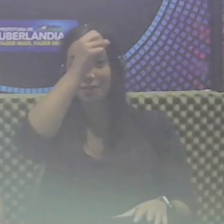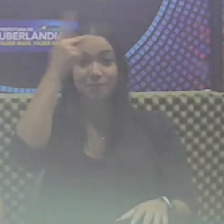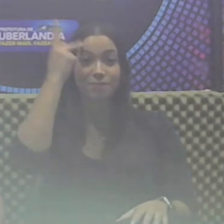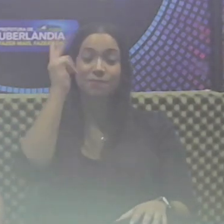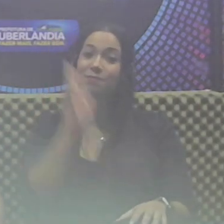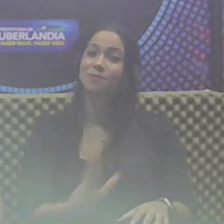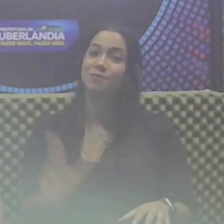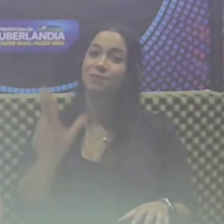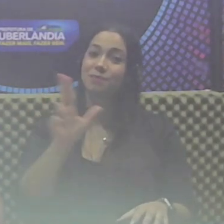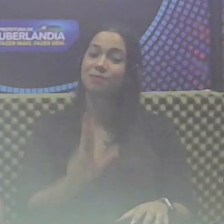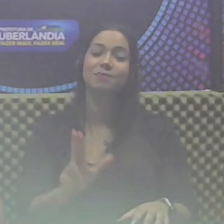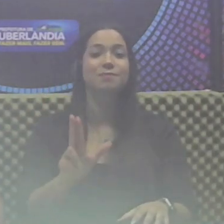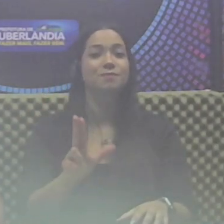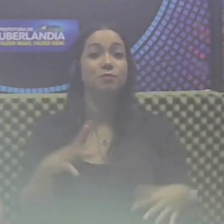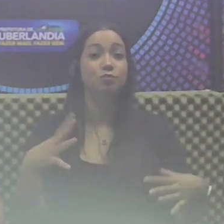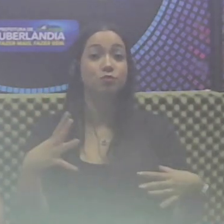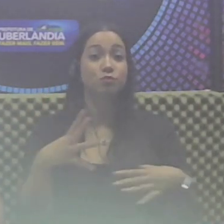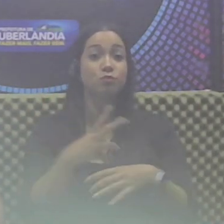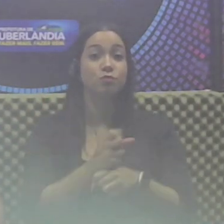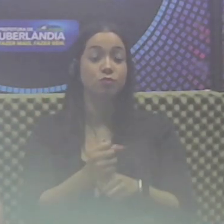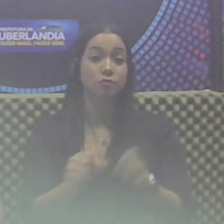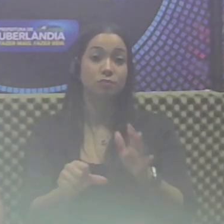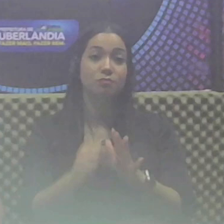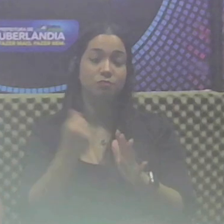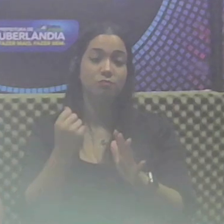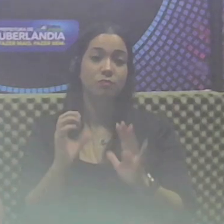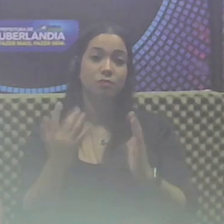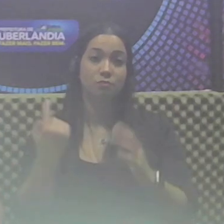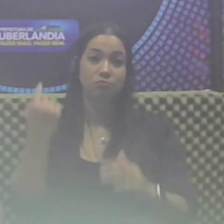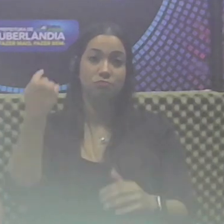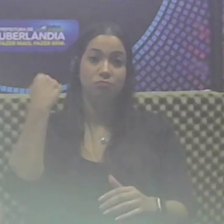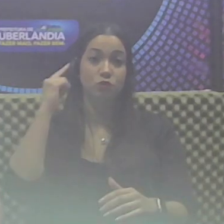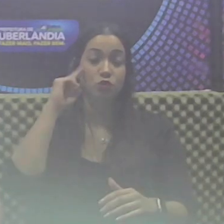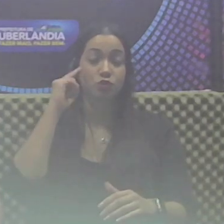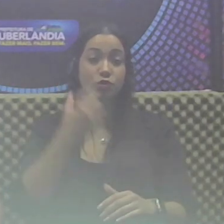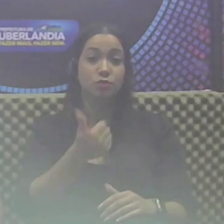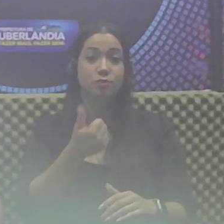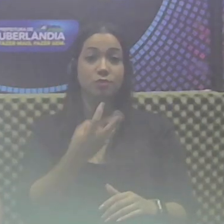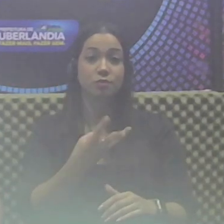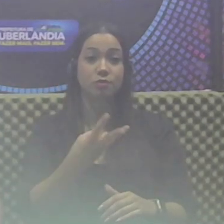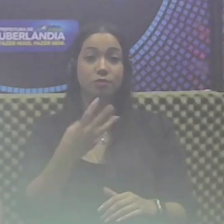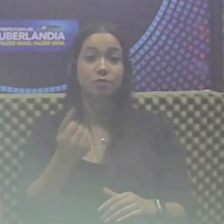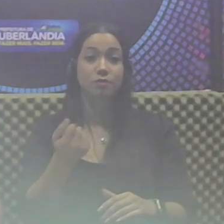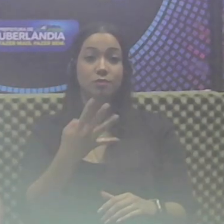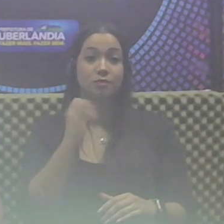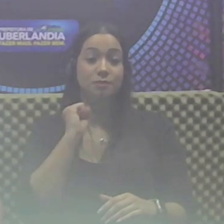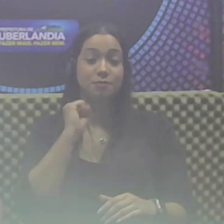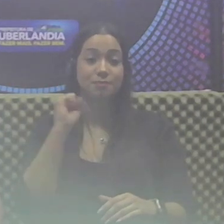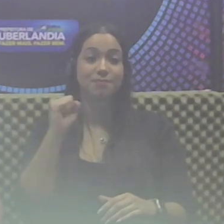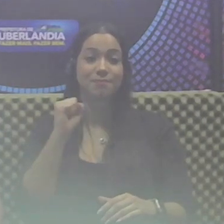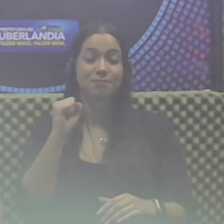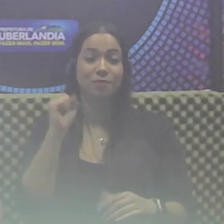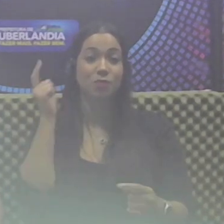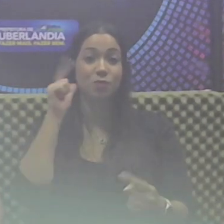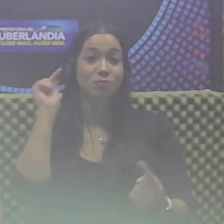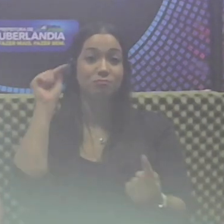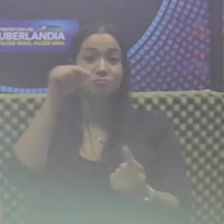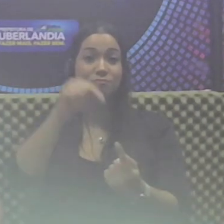Uberlândia. Somando com o primeiro mutirão, realizado nos dias 13 e 14 de abril, foram